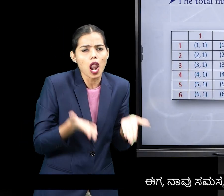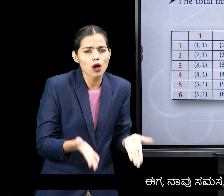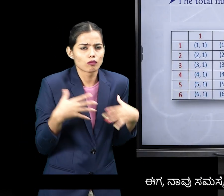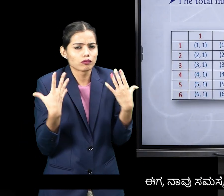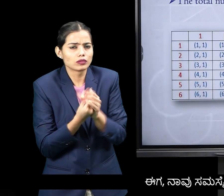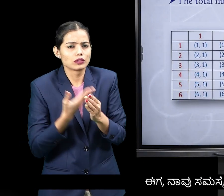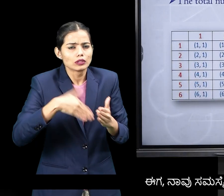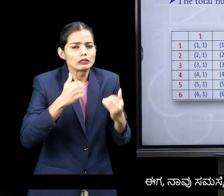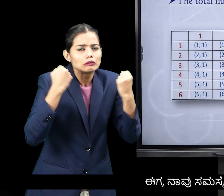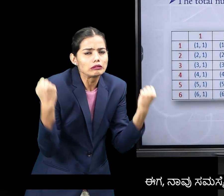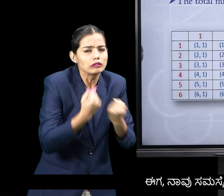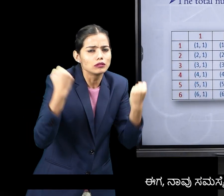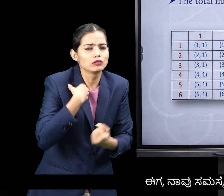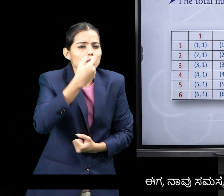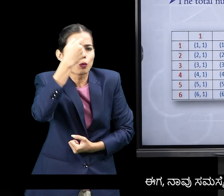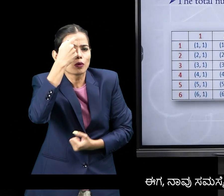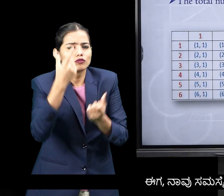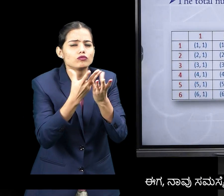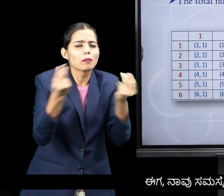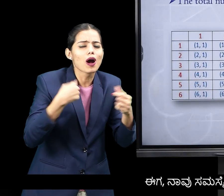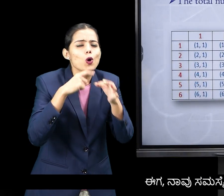ಈಗ ನಾವು ಸಮಸ್ಯೆಯನ್ನ ಪ್ರಯತ್ನಿಸುತ್ತೇವೆ.